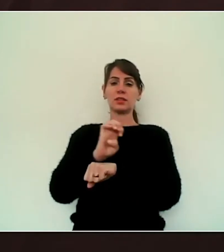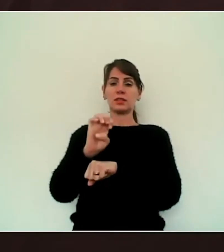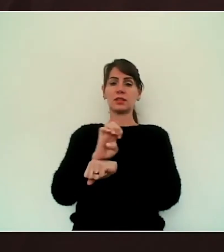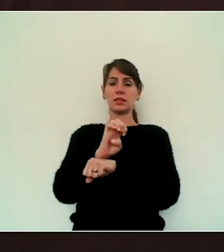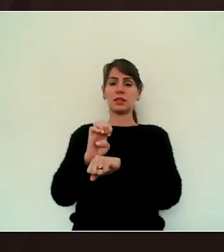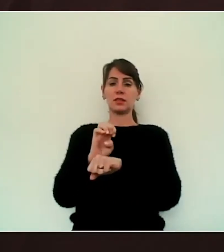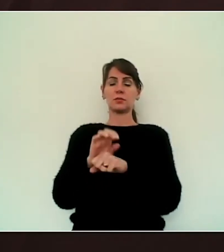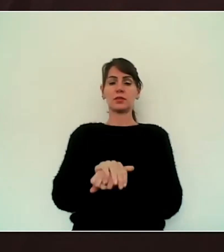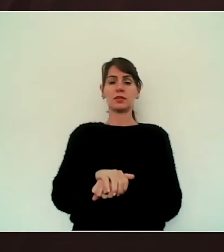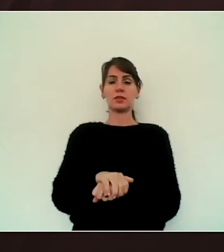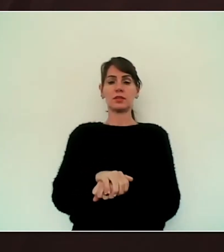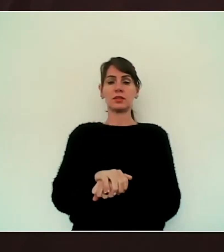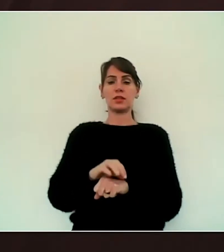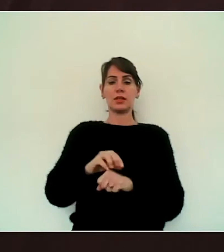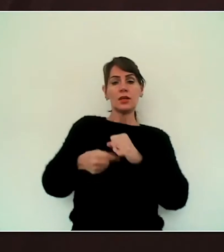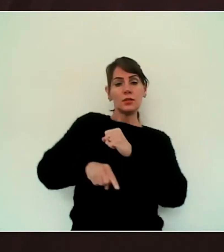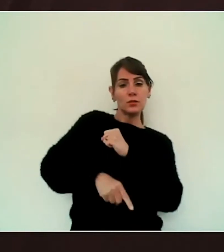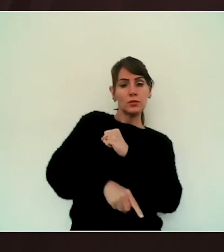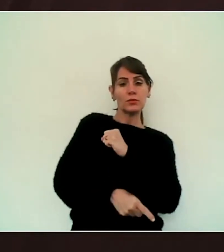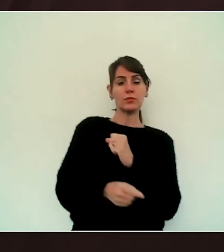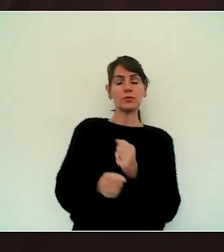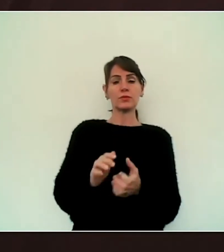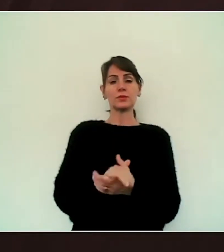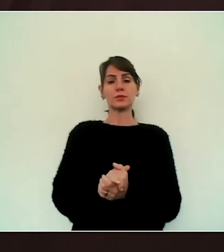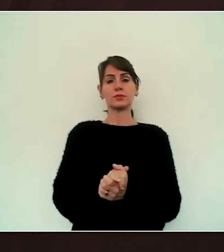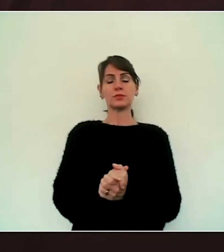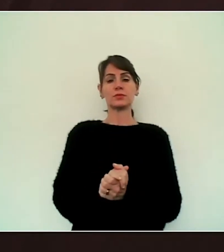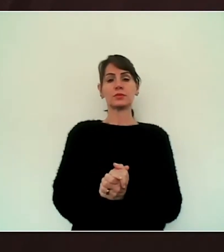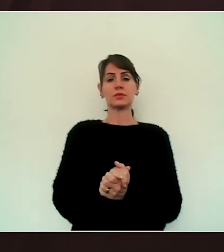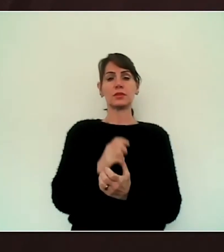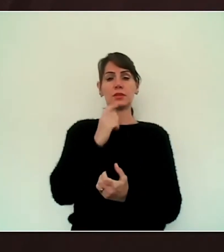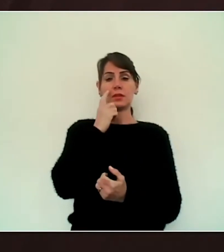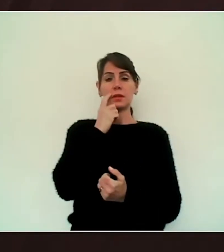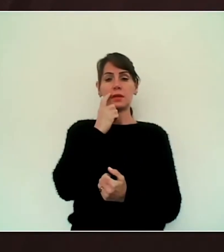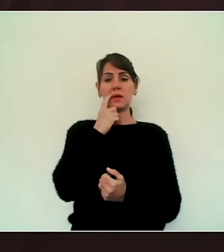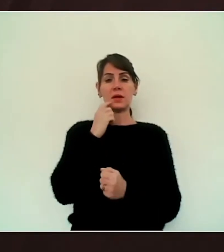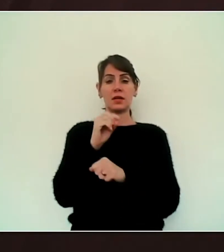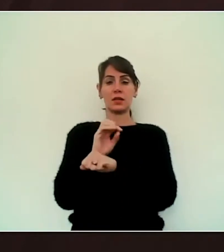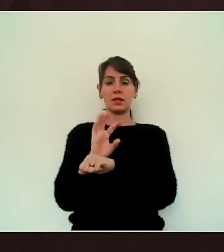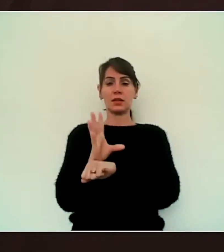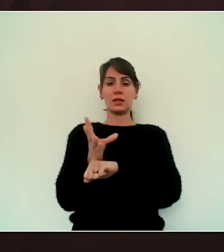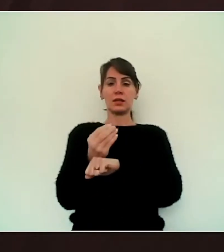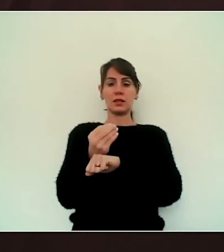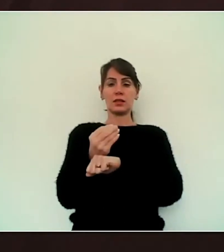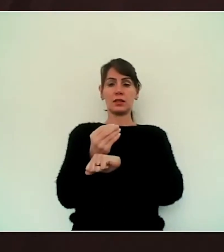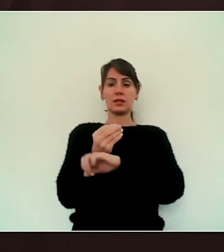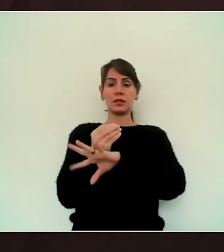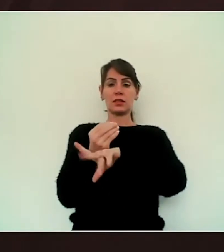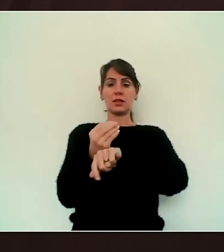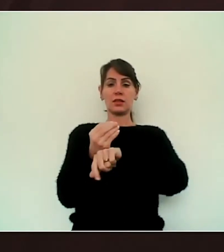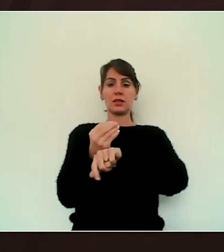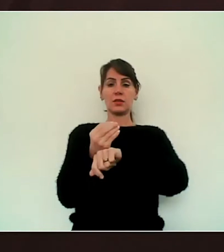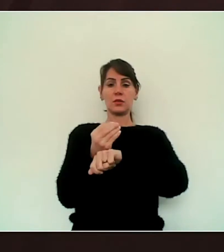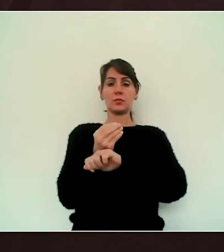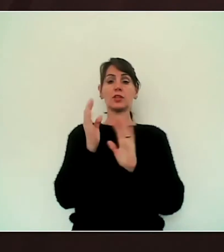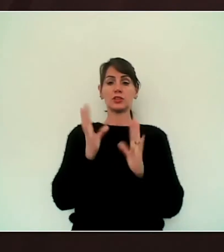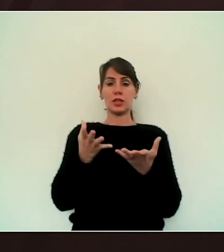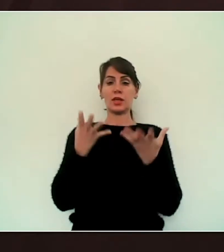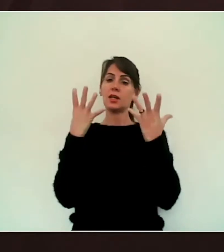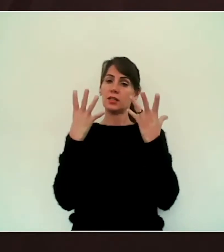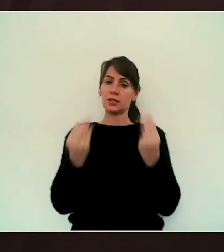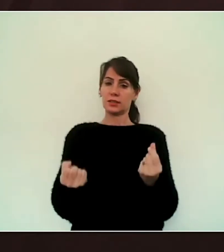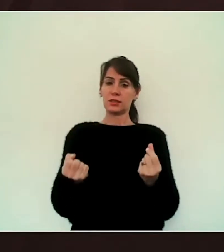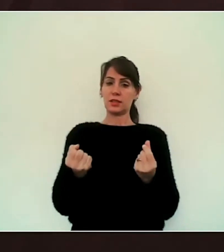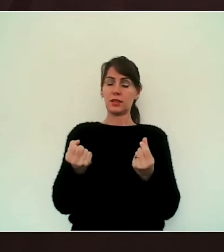estava consolidado, né, esse sistema dos nicolaítas, e certamente Esmirna